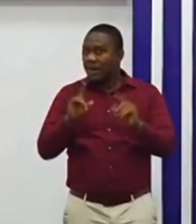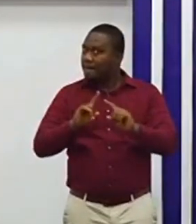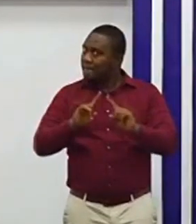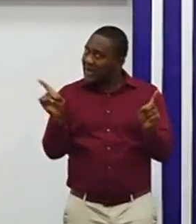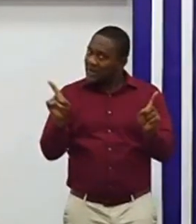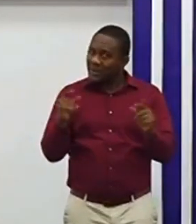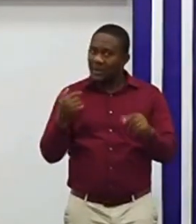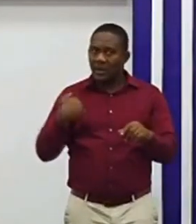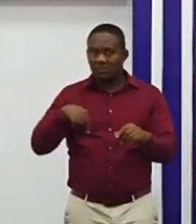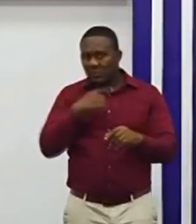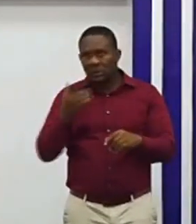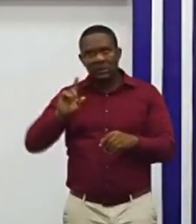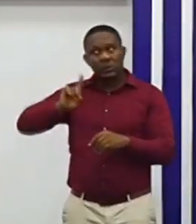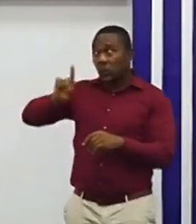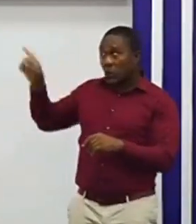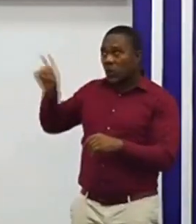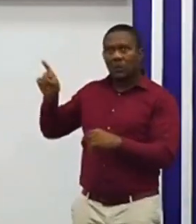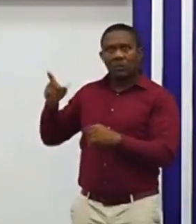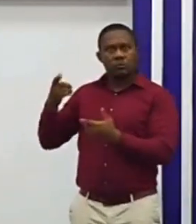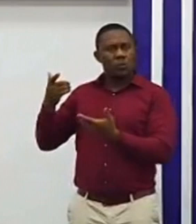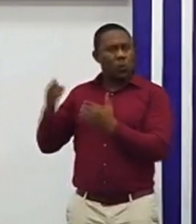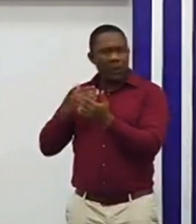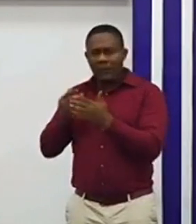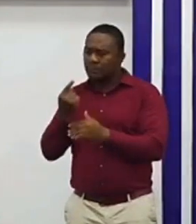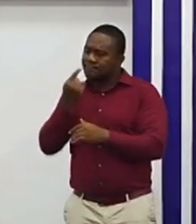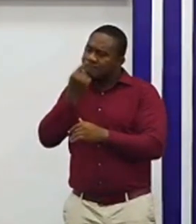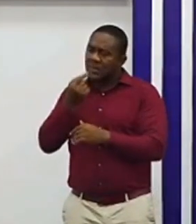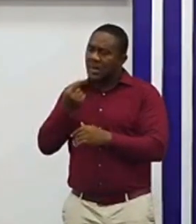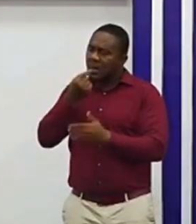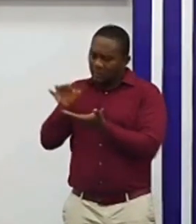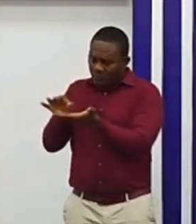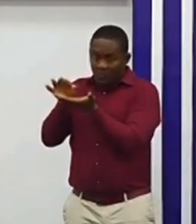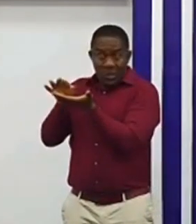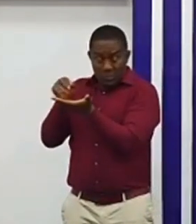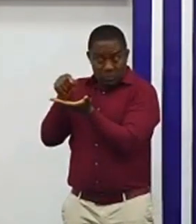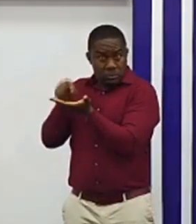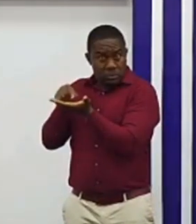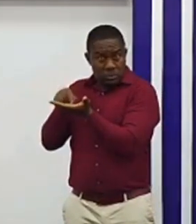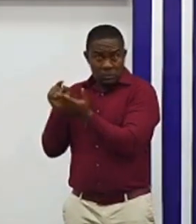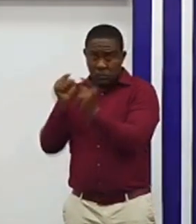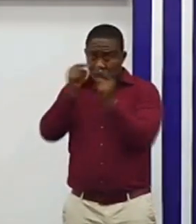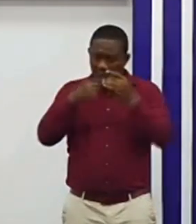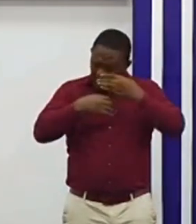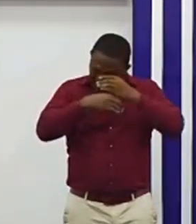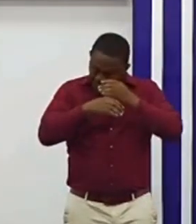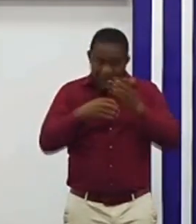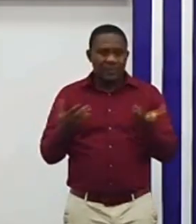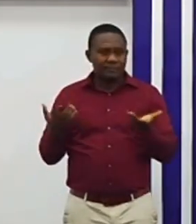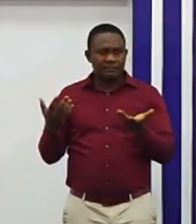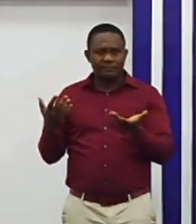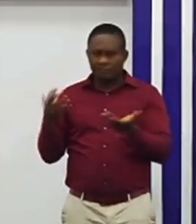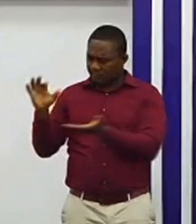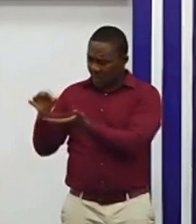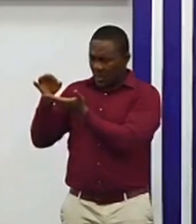yomo lezaayi, kyɛ gɛrɛ yomo lezaayi ne pie. Bayi meŋ yomo da eɛ, yomo lezar ne anu, a kyɛ